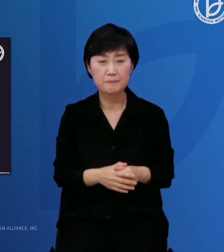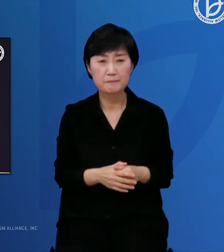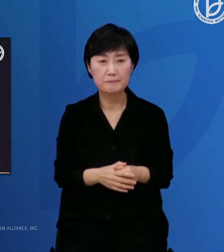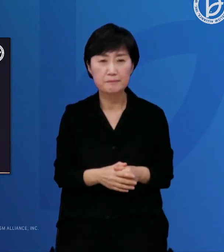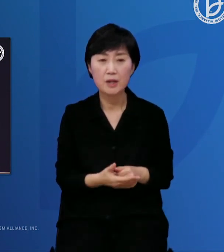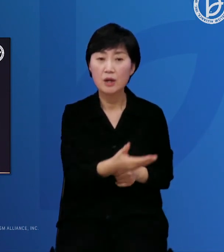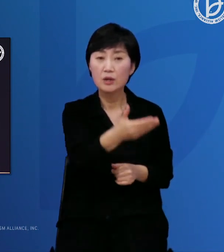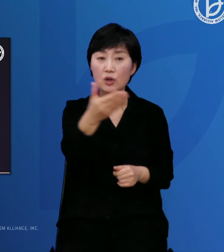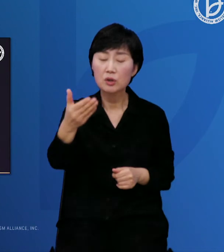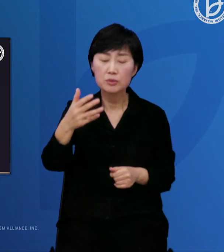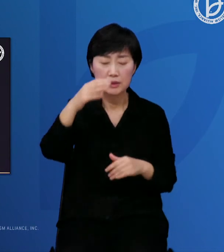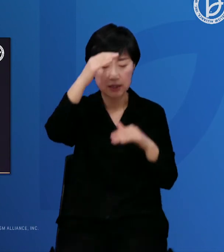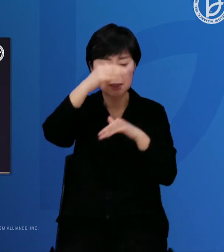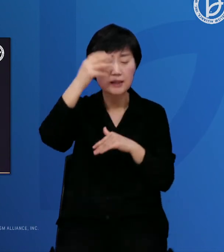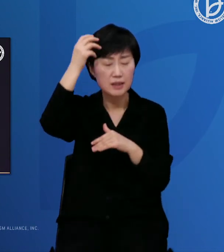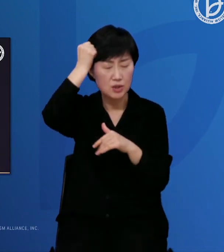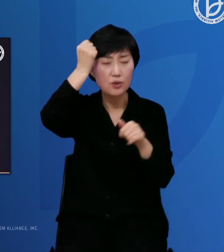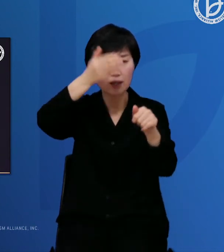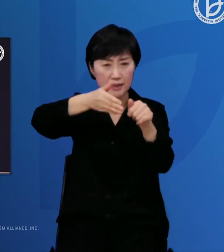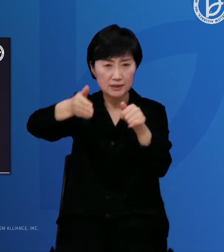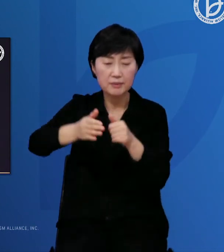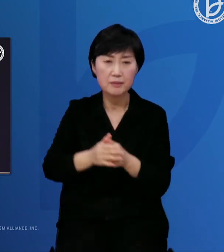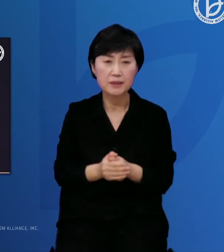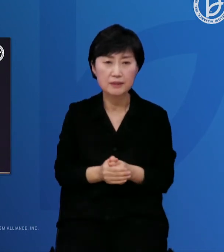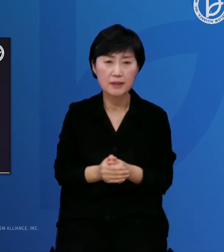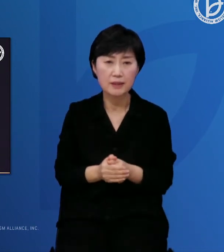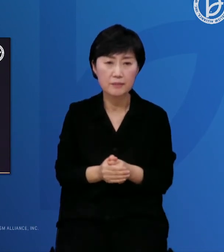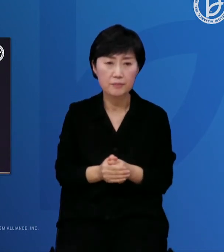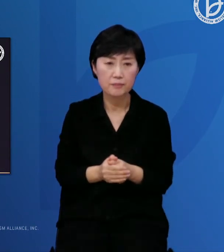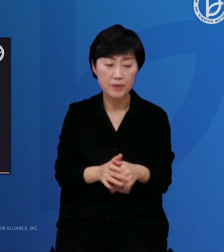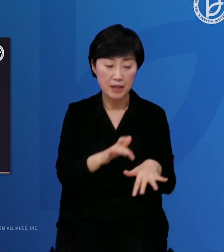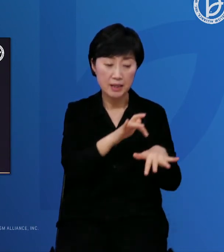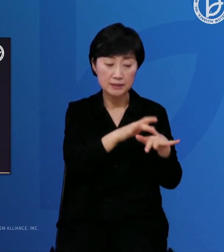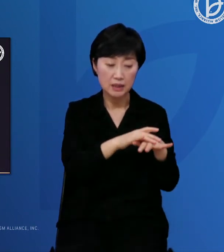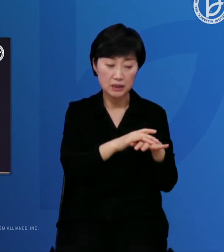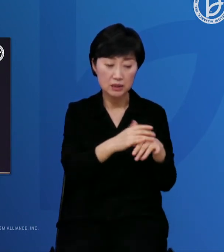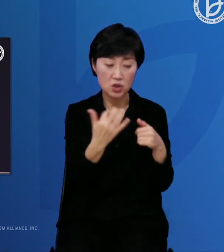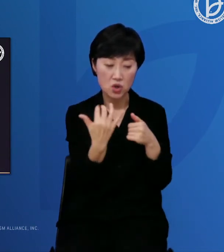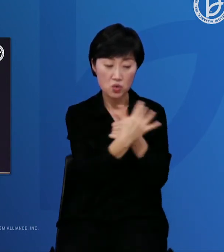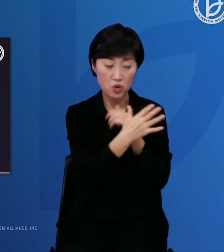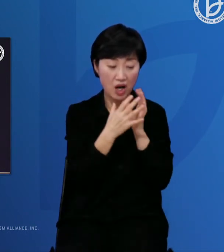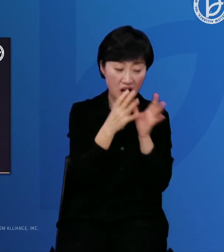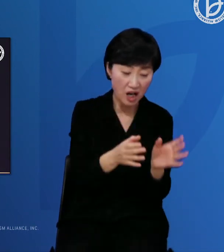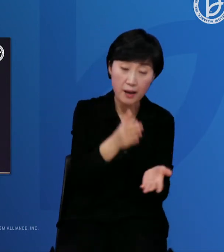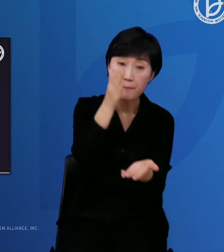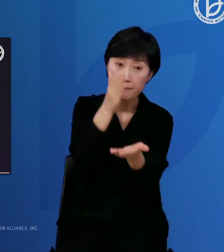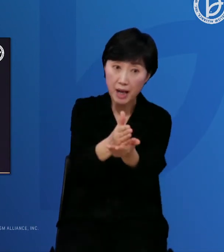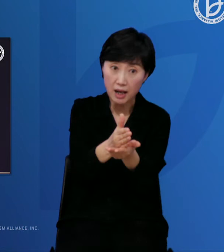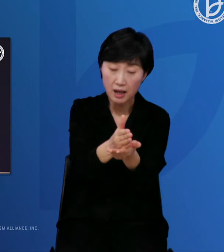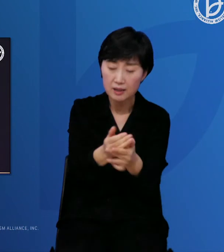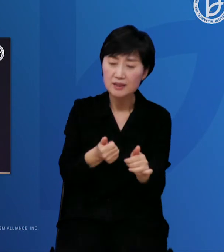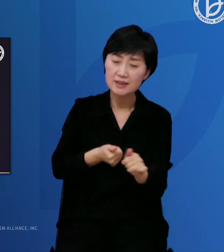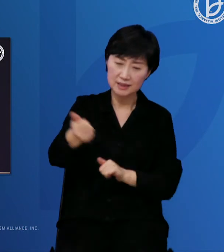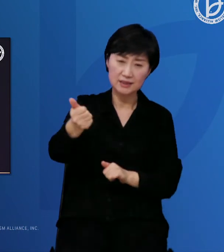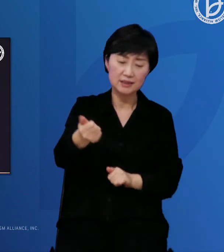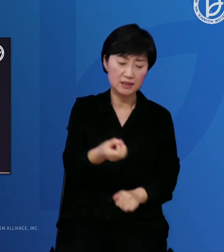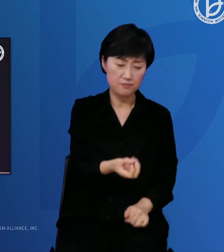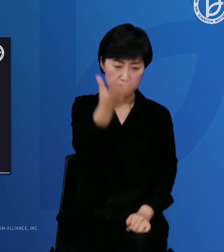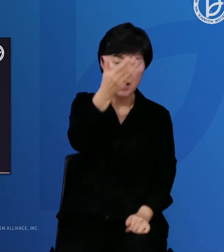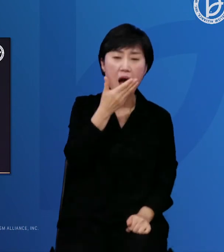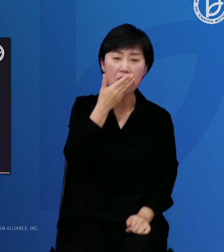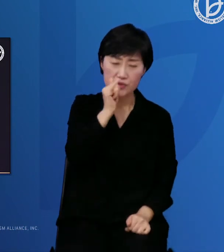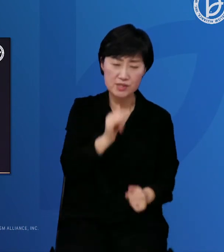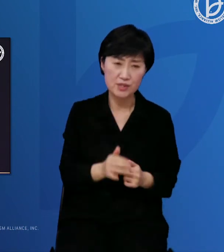꼭 기억하셔야 됩니다. You need to keep in mind. 여러분 속지 않으면 승리합니다. If you refrain from being deceived, then you will be